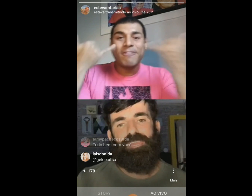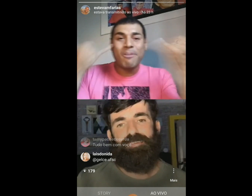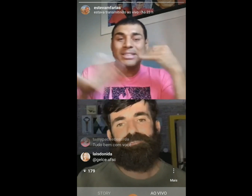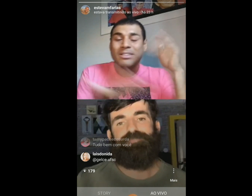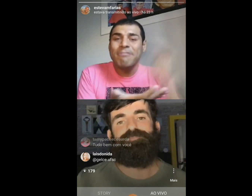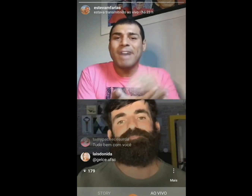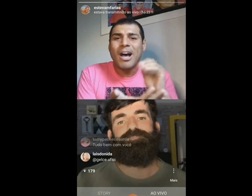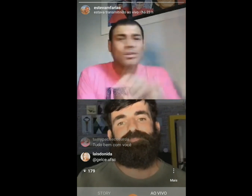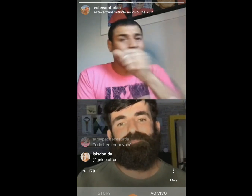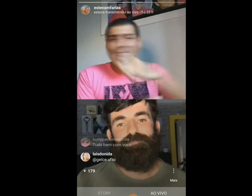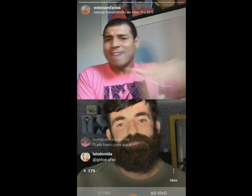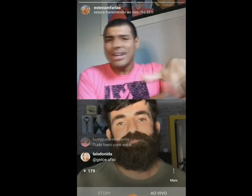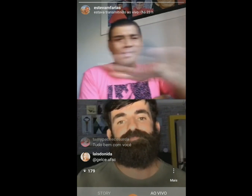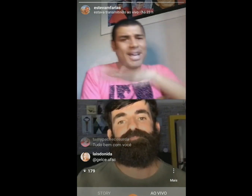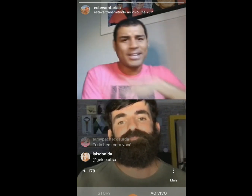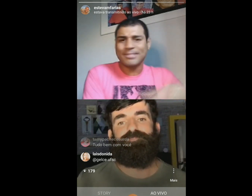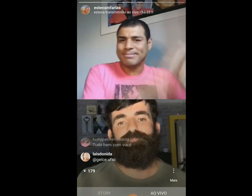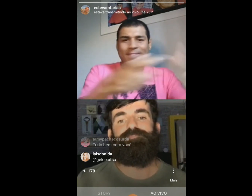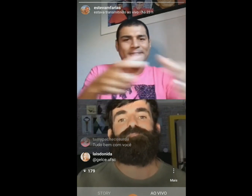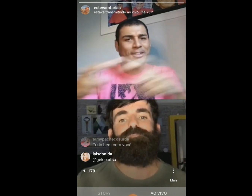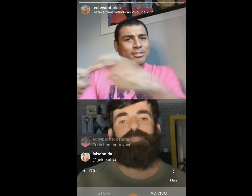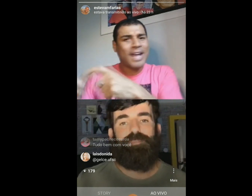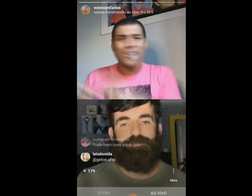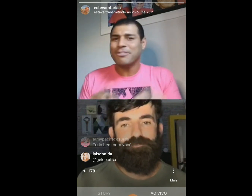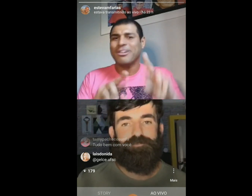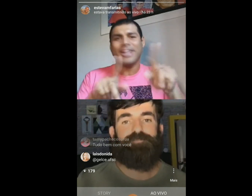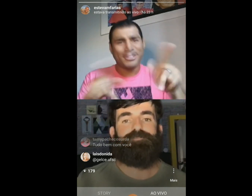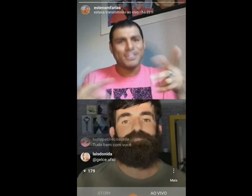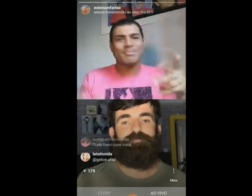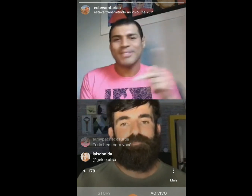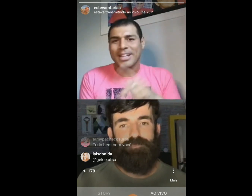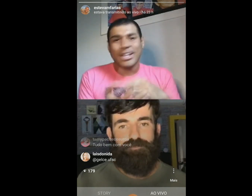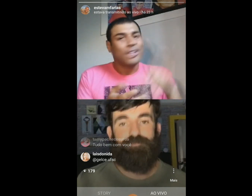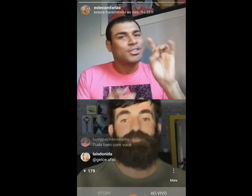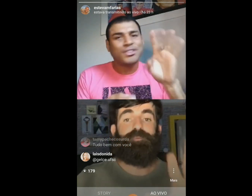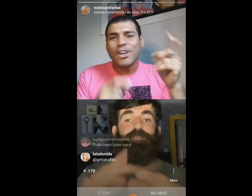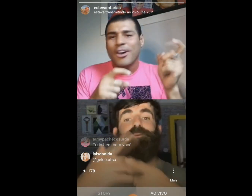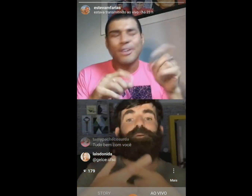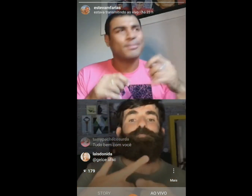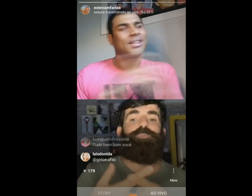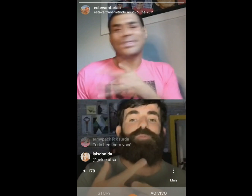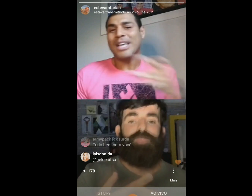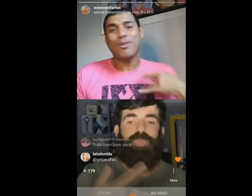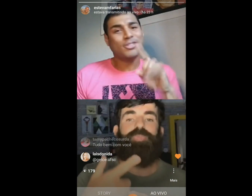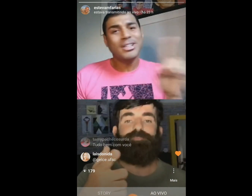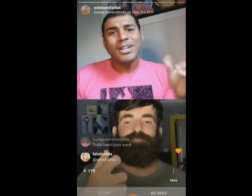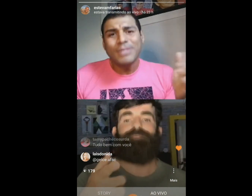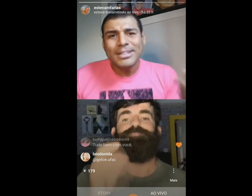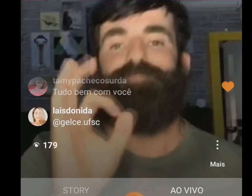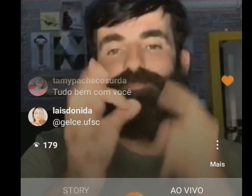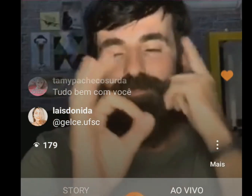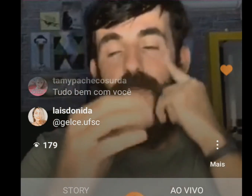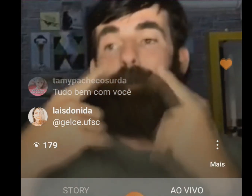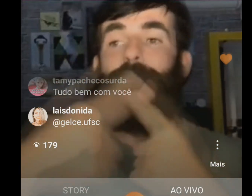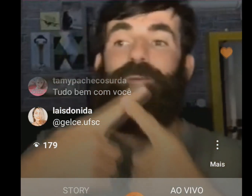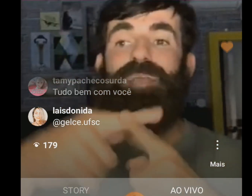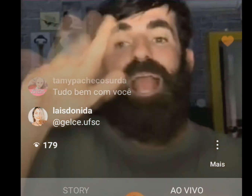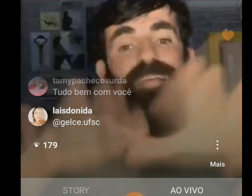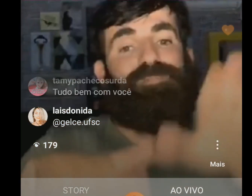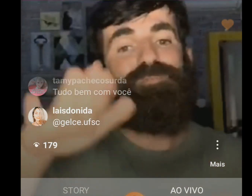informação falta em várias áreas, em vários lugares diferentes. Só na saúde não, né? Certo.